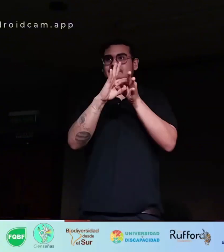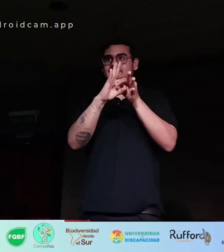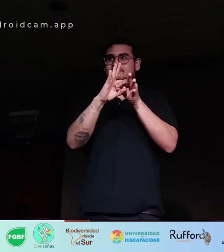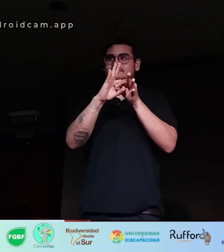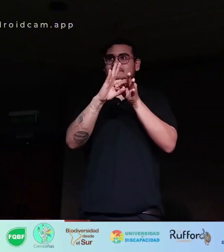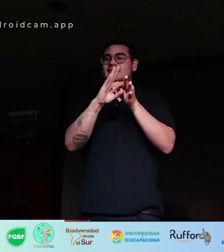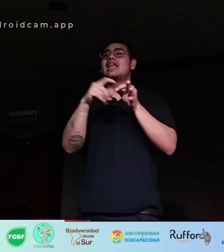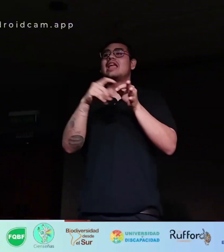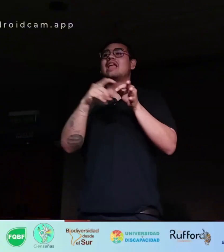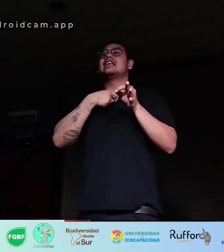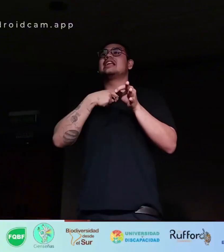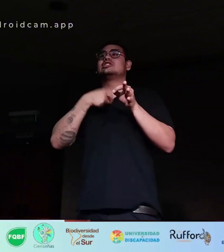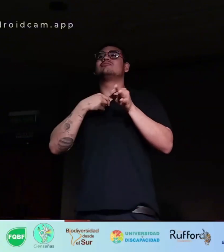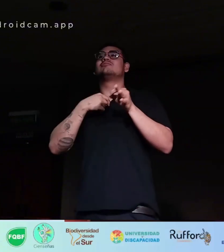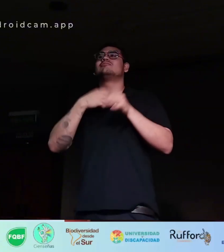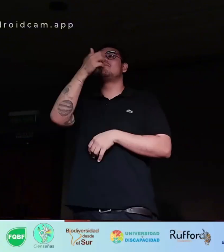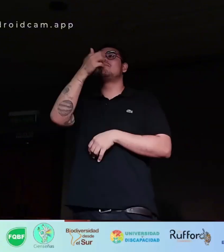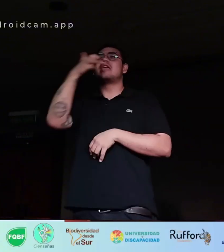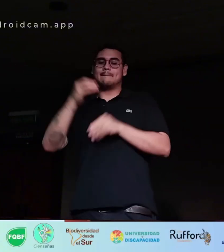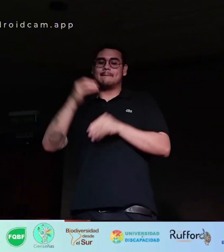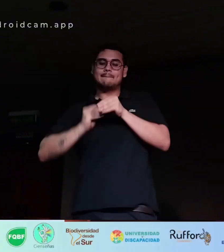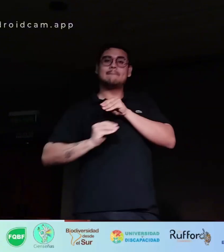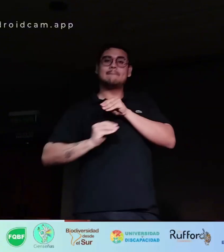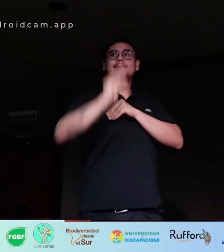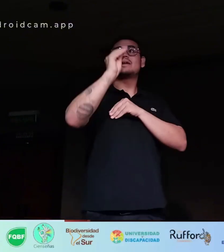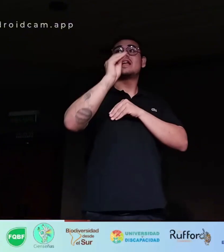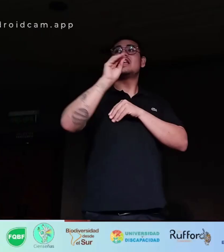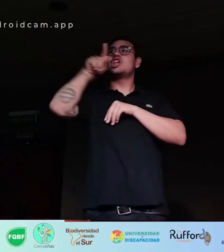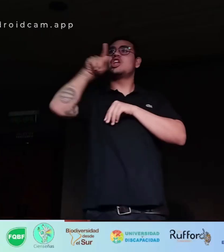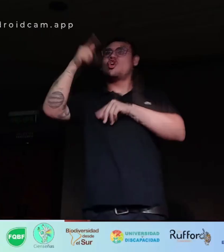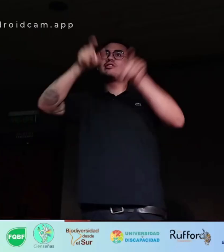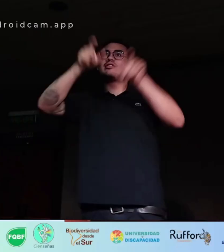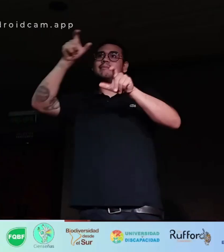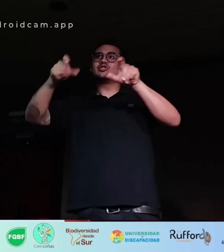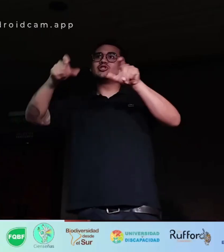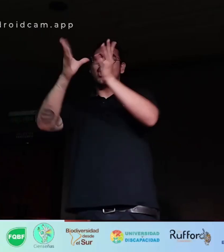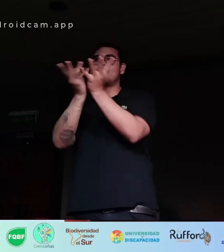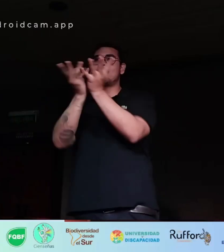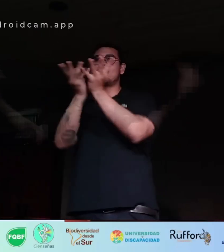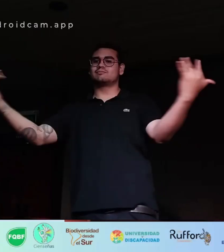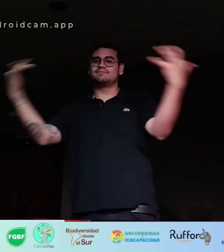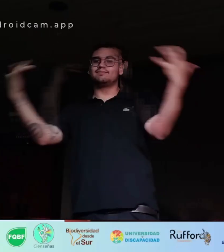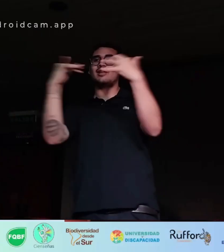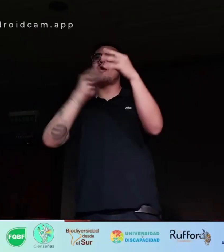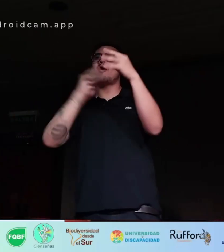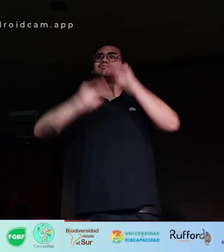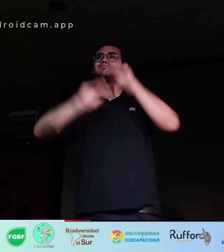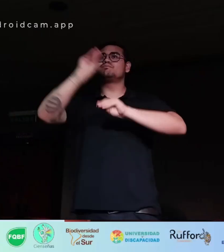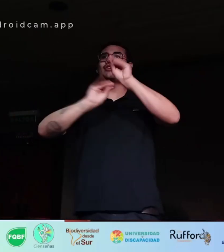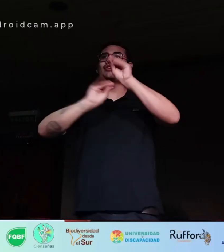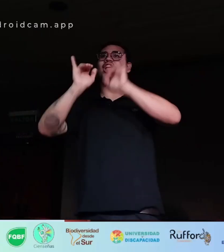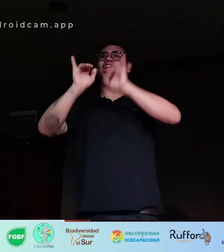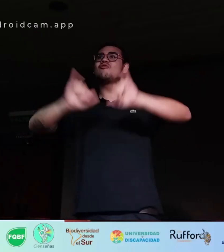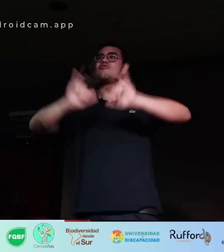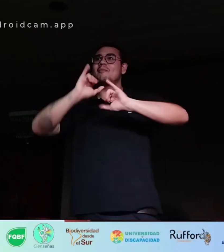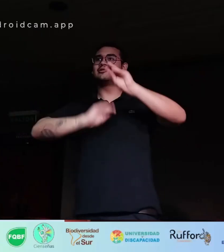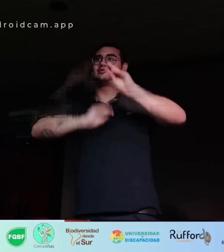y que otras personas carguen información y trabajen. De esa manera tengo más capacidad de